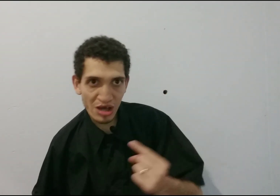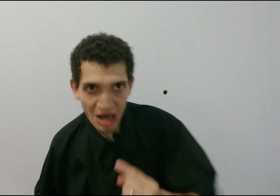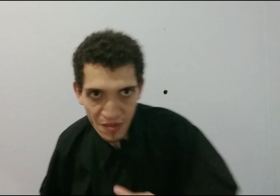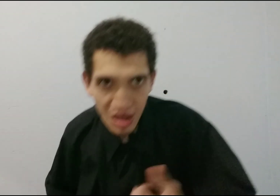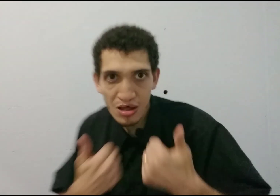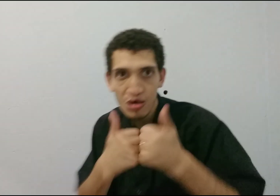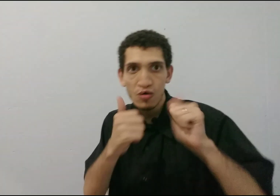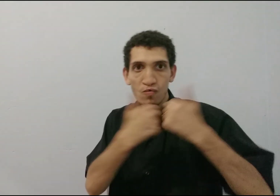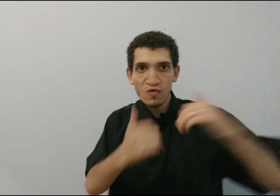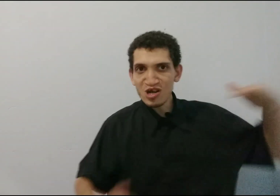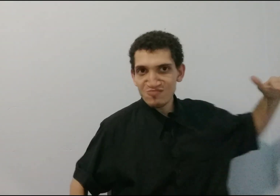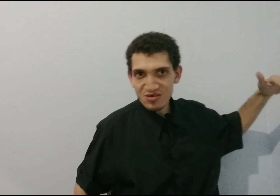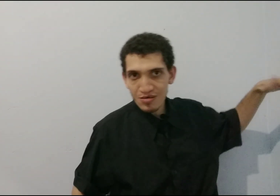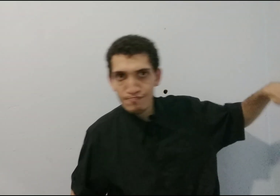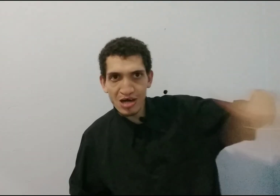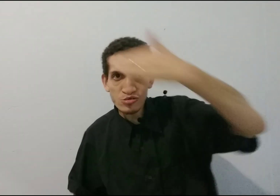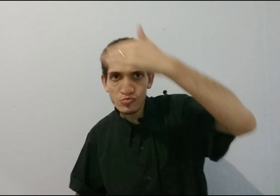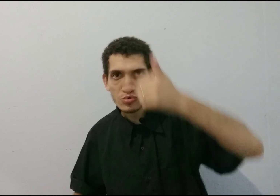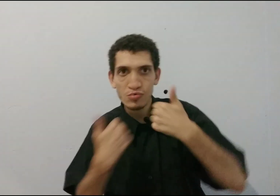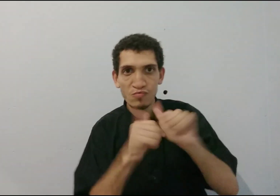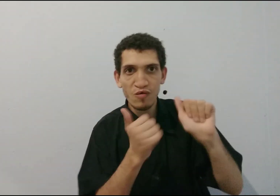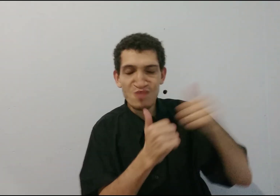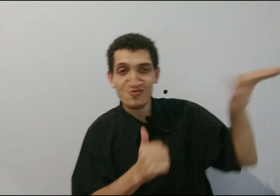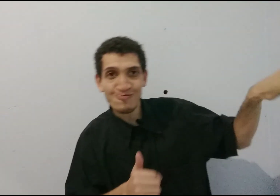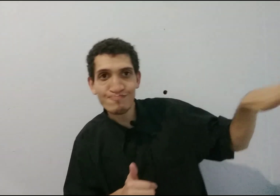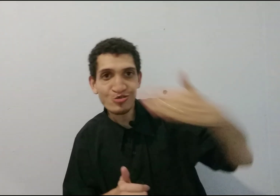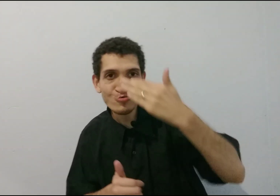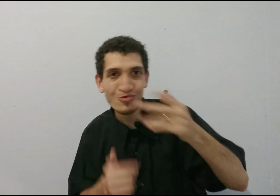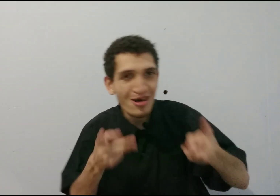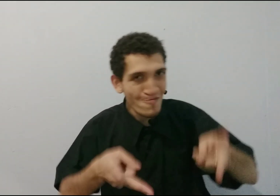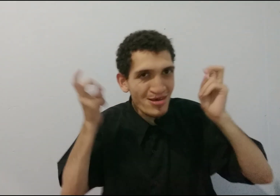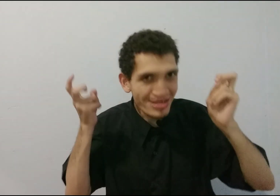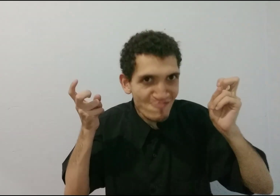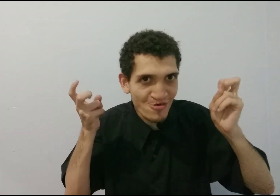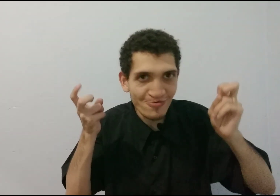de cá, né? O ônibus, passou. O ônibus, passou. O Percebeu?